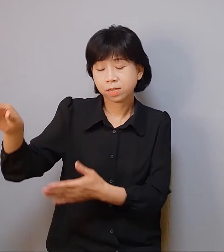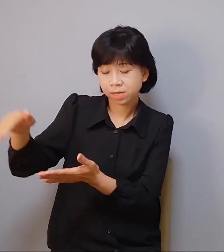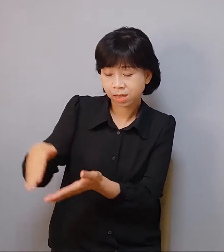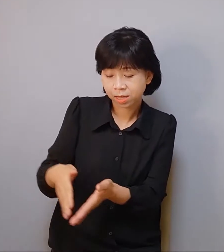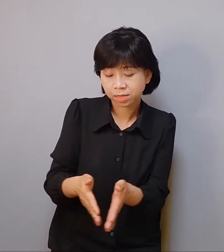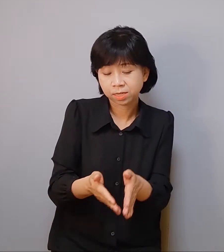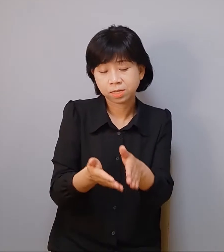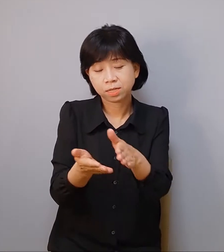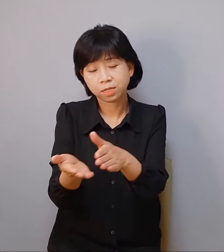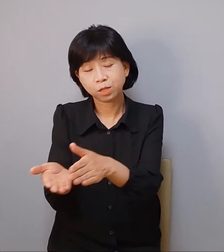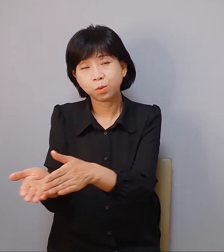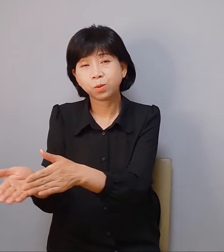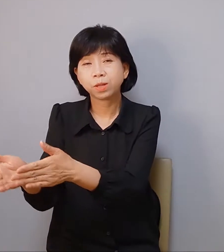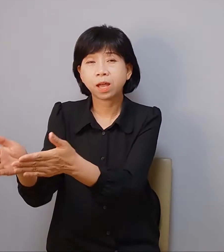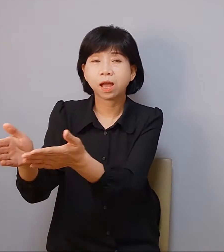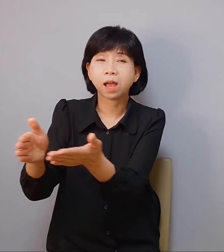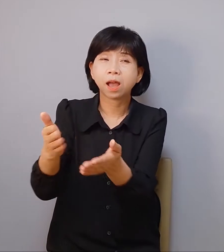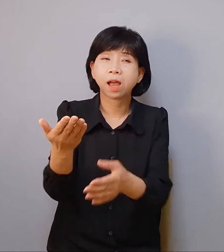십자가의